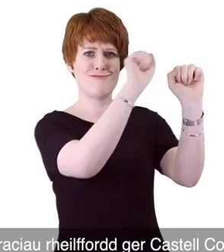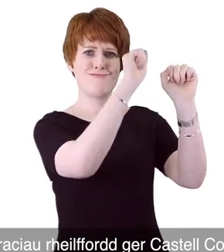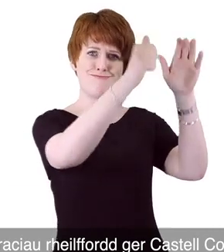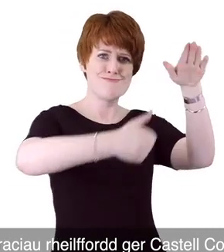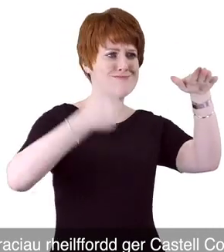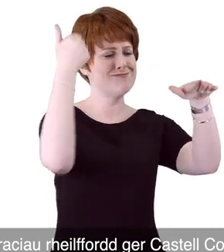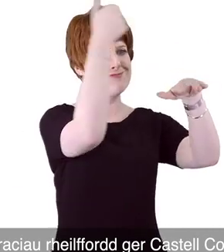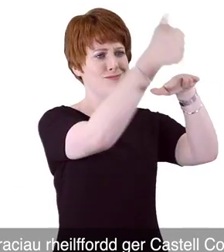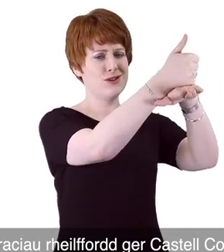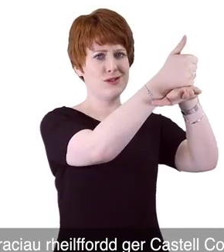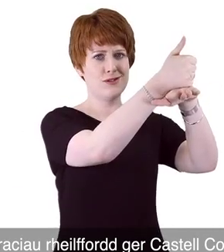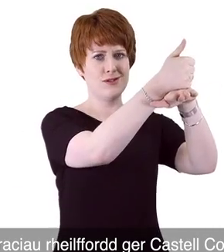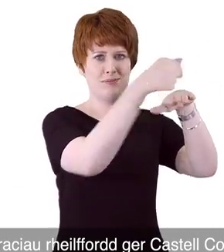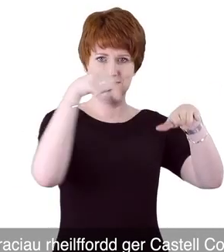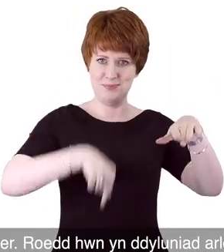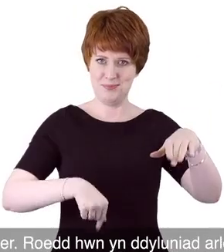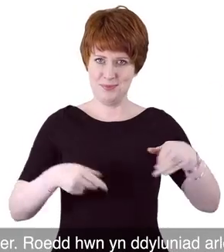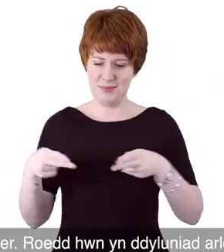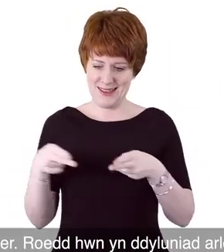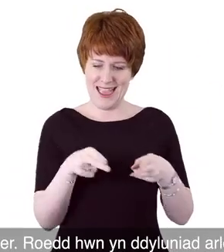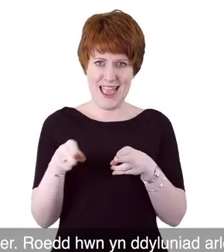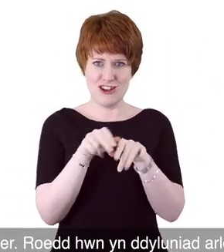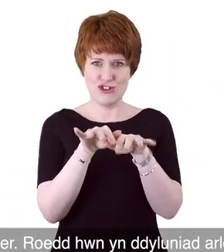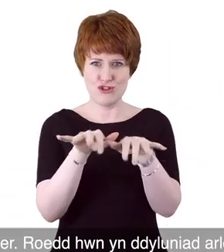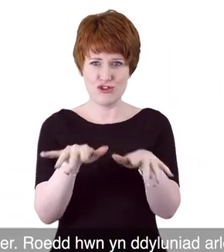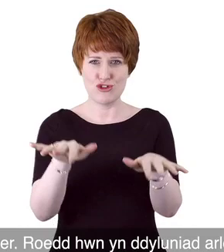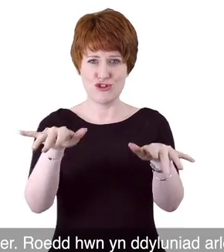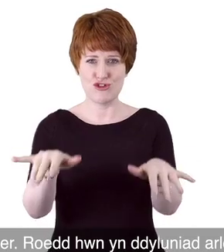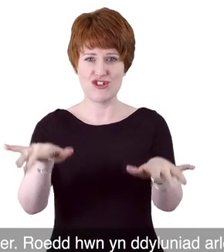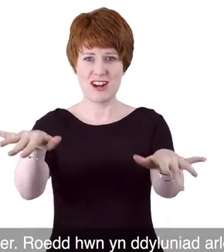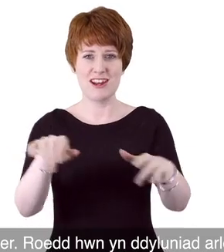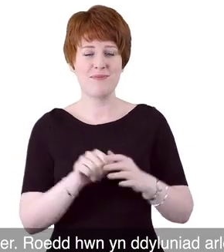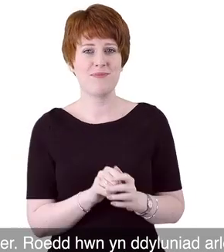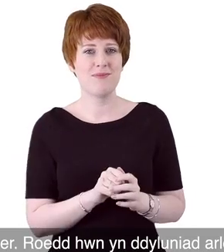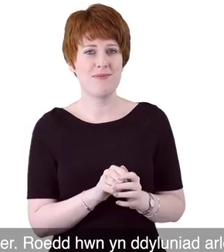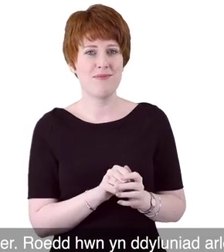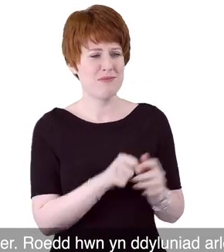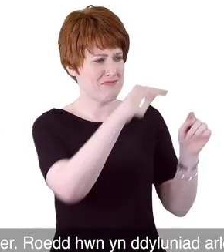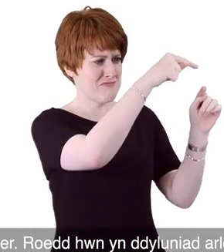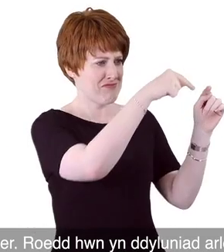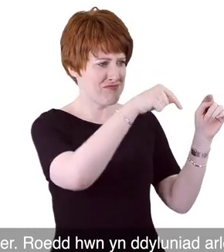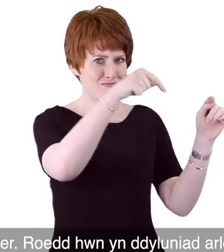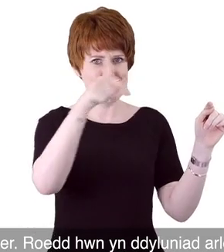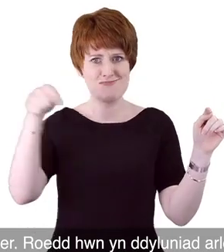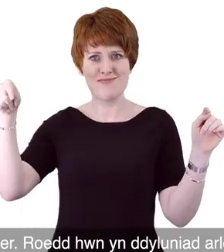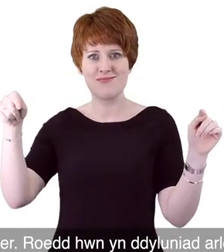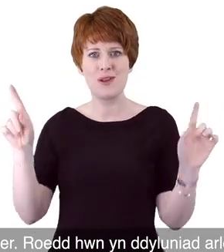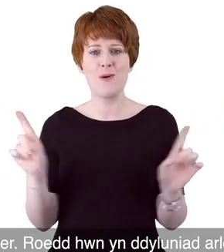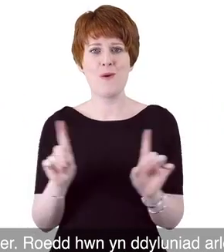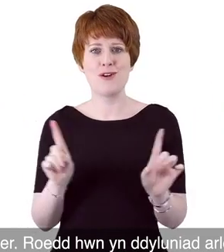dyr sy'n ffurfio pont dros yr aber. Roedd hwn yn ddyluniad arloesol gan y peiriannydd enwog Robert